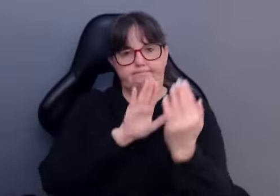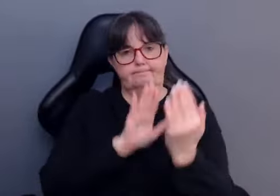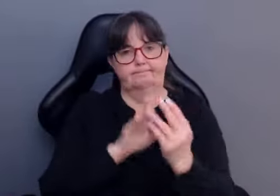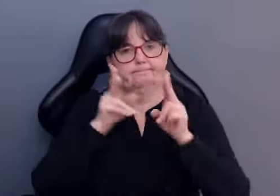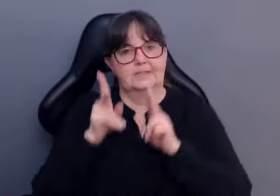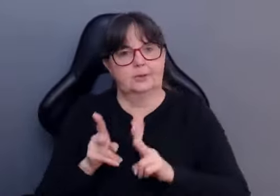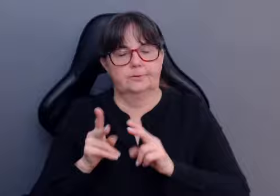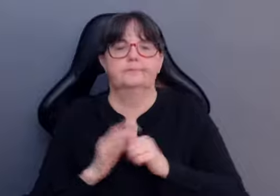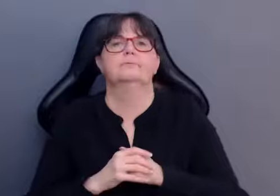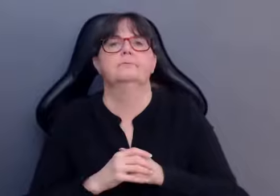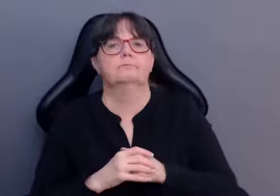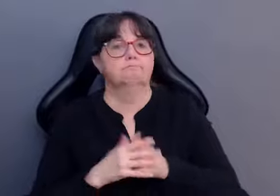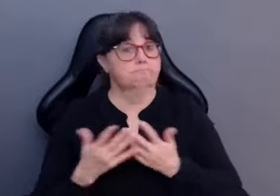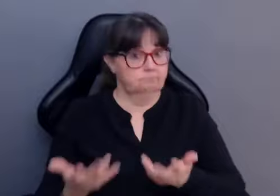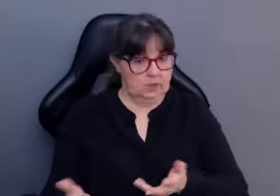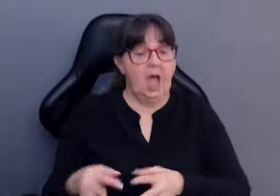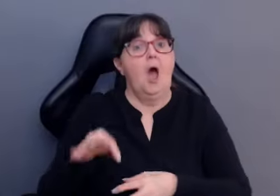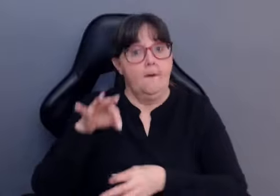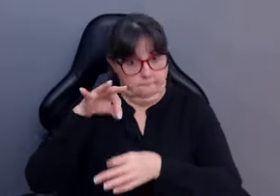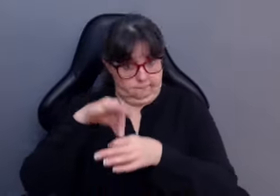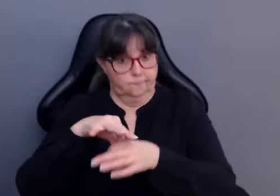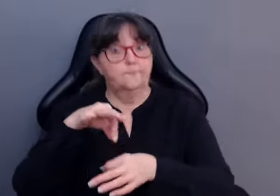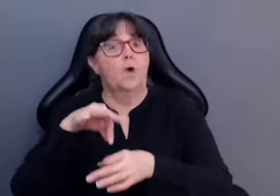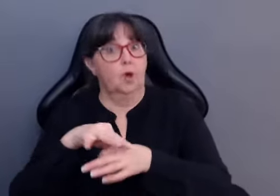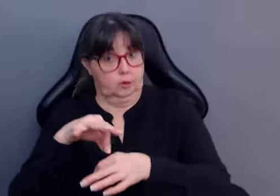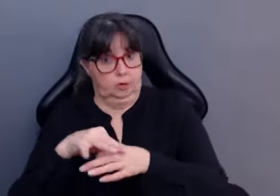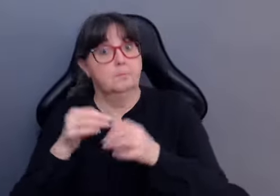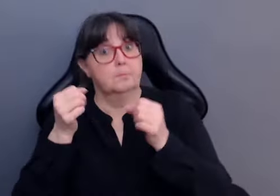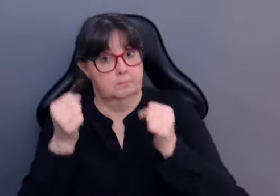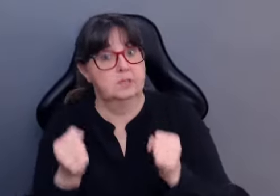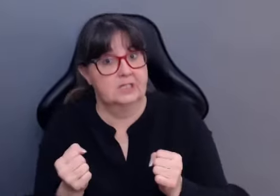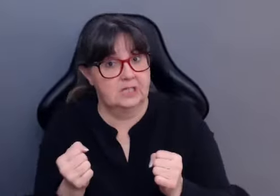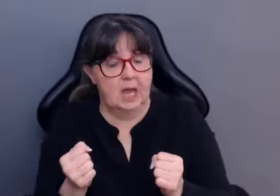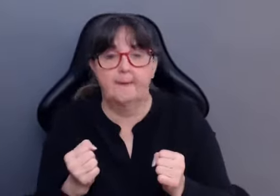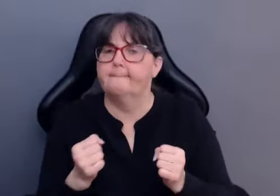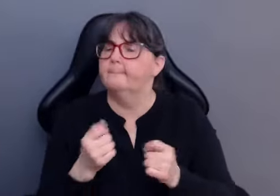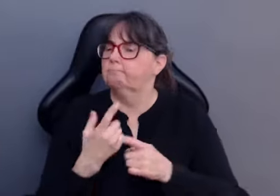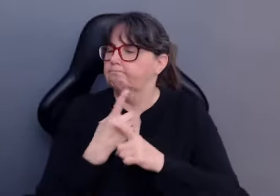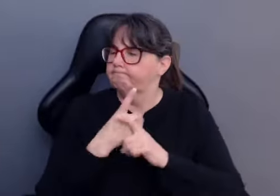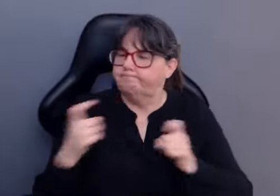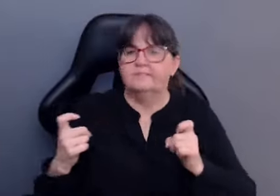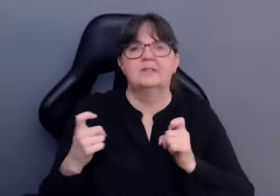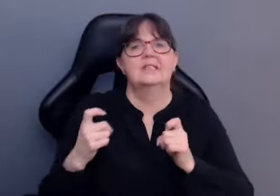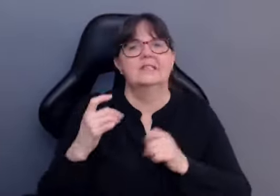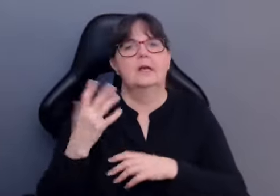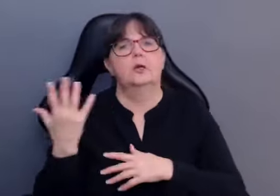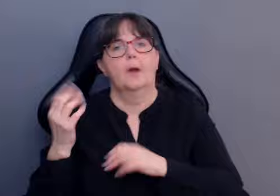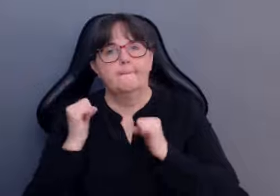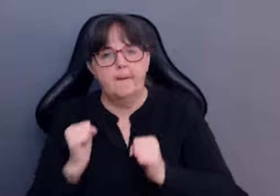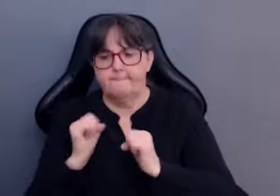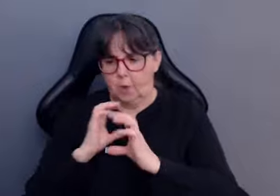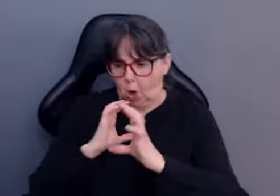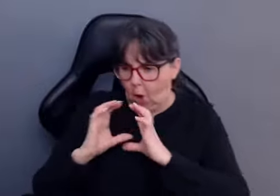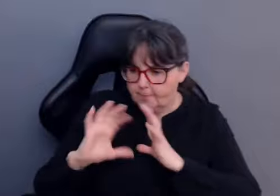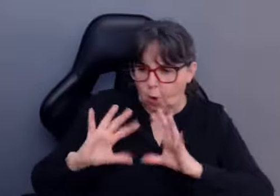Un vote peut alors être entièrement tenu par tout moyen de communication permettant à la fois